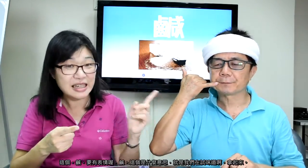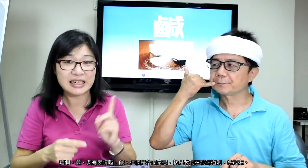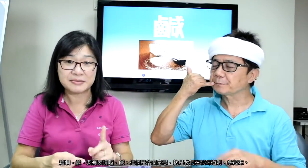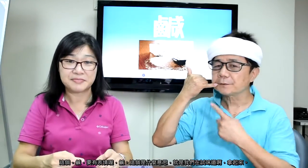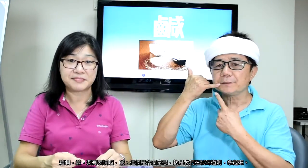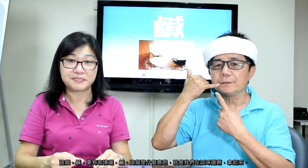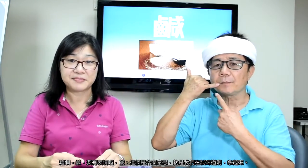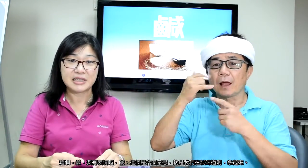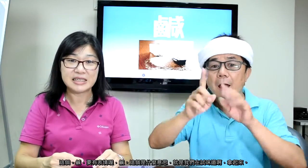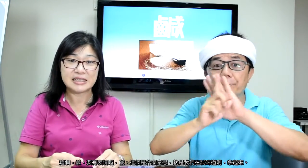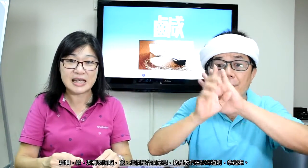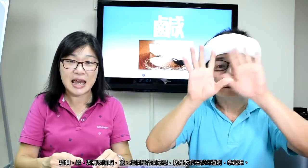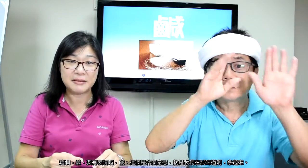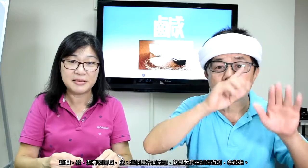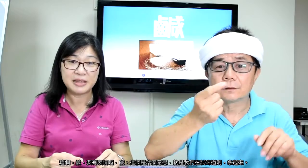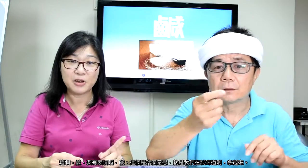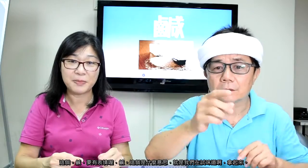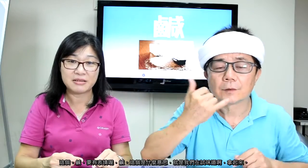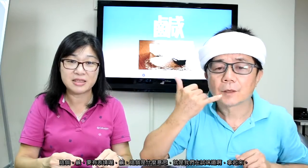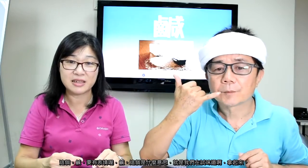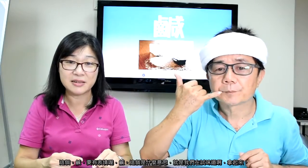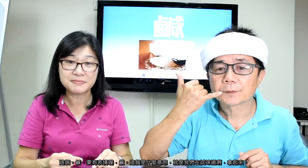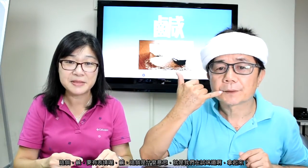这个咸要有表情哦，